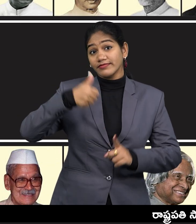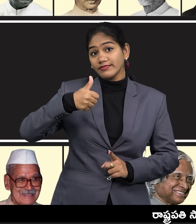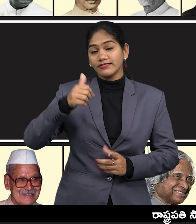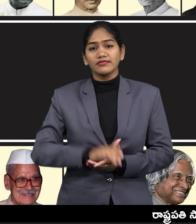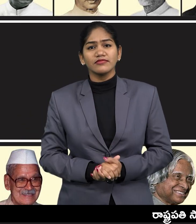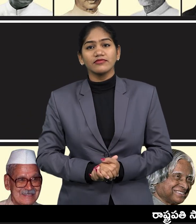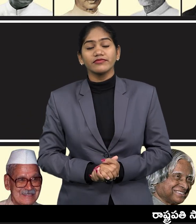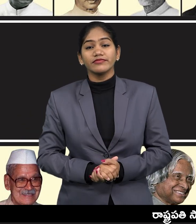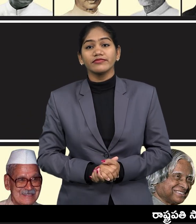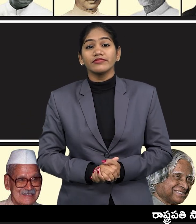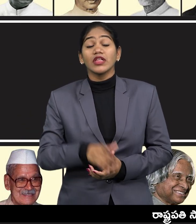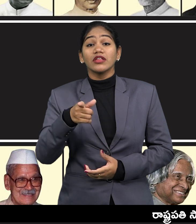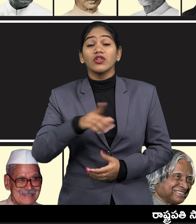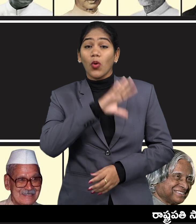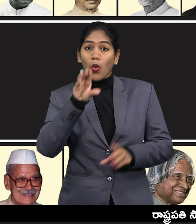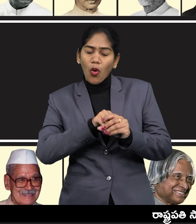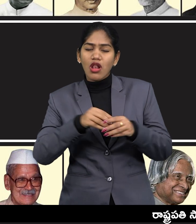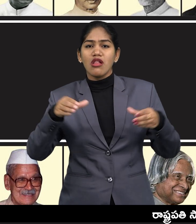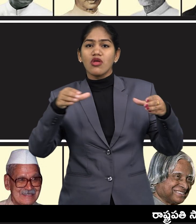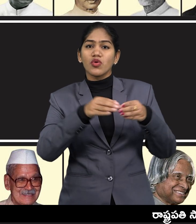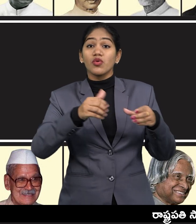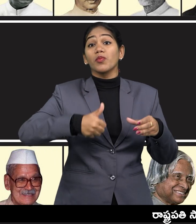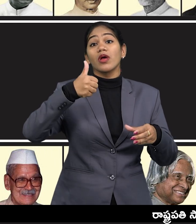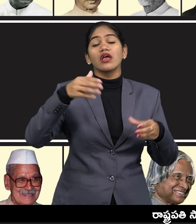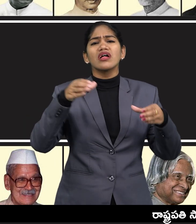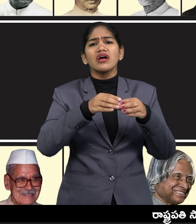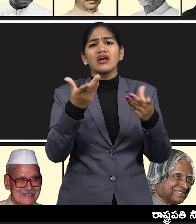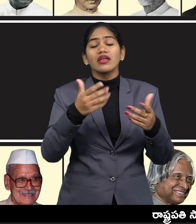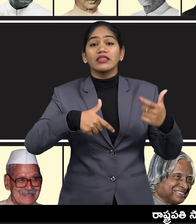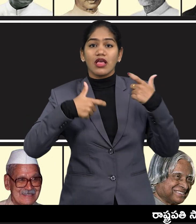రాష్ట్రపతి సాయుధ దళాలకు సుప్రీం కమాండర్.